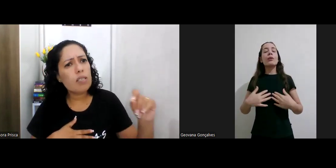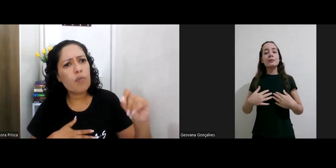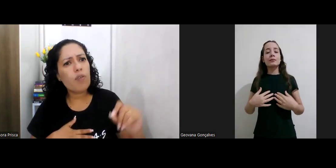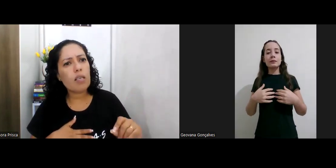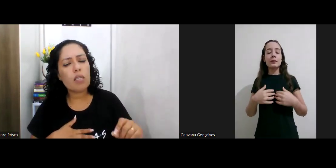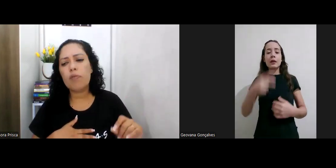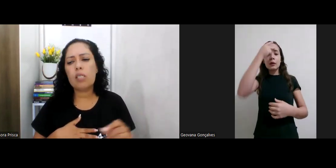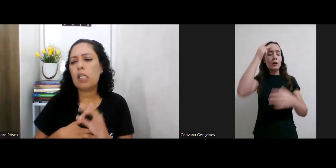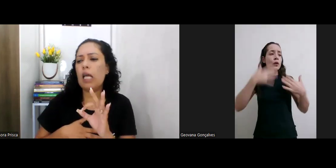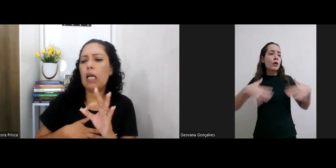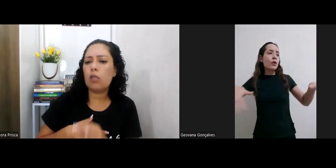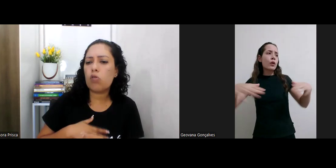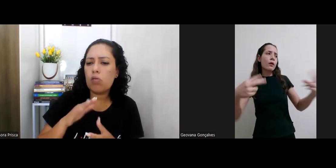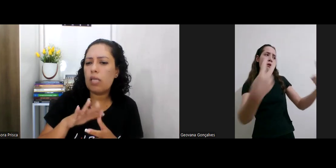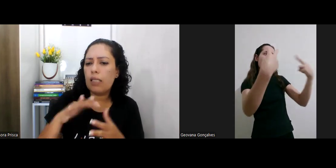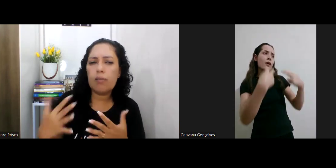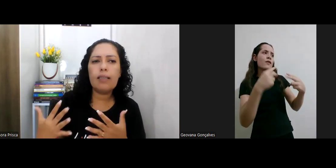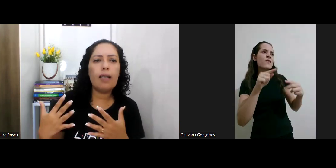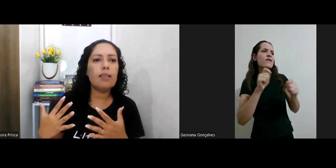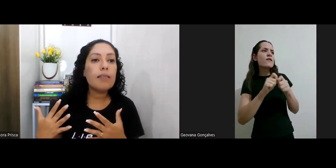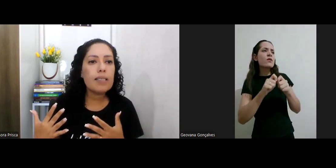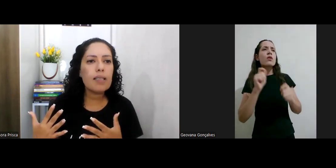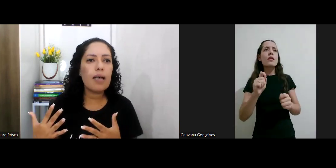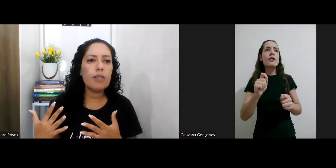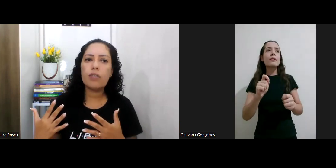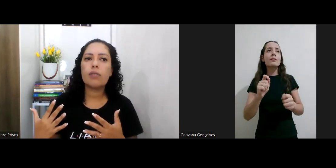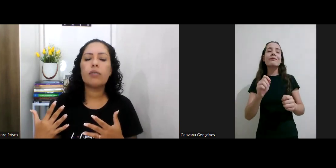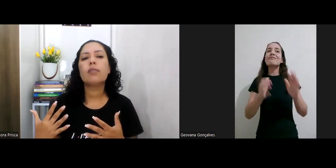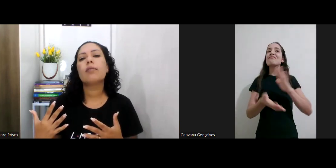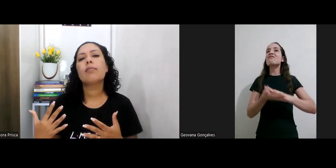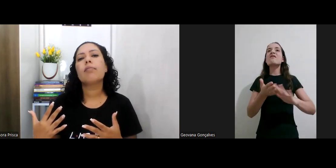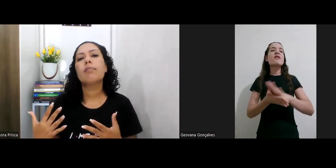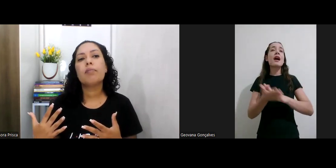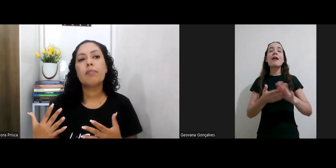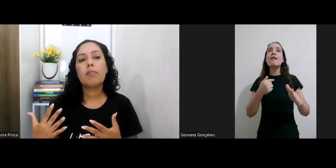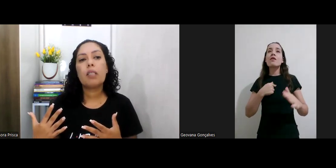O que que você fez? Ela falou assim: Nada, eu só usei a língua dela, a língua de sinais.